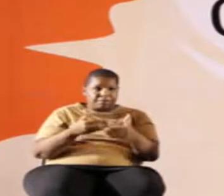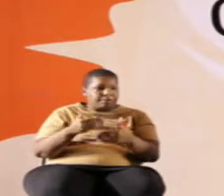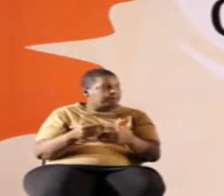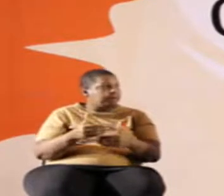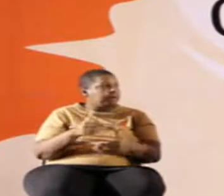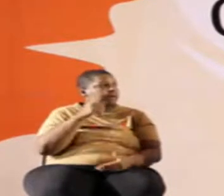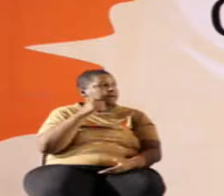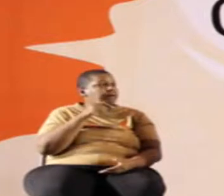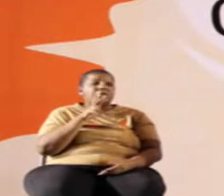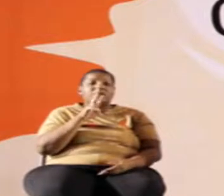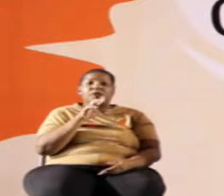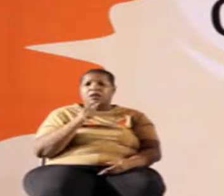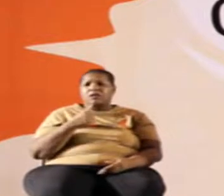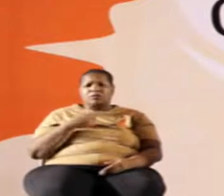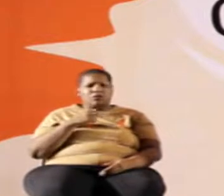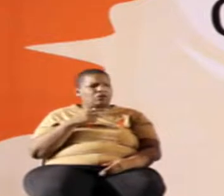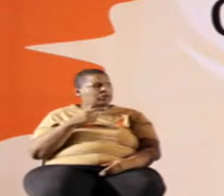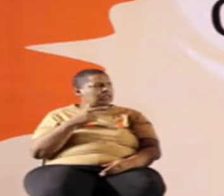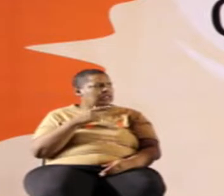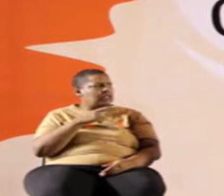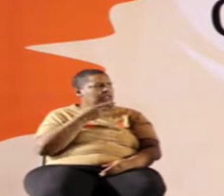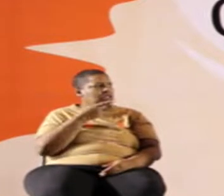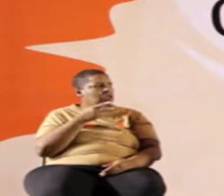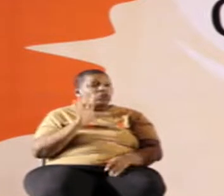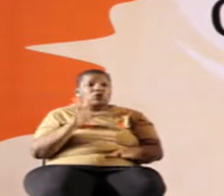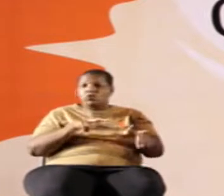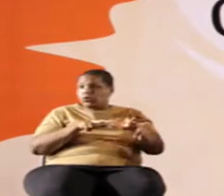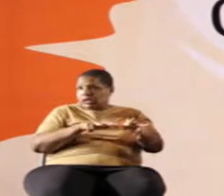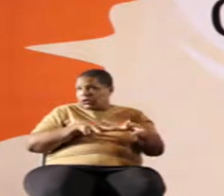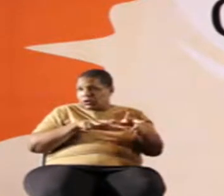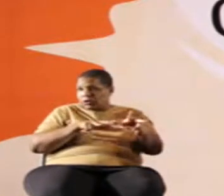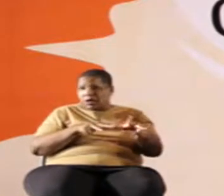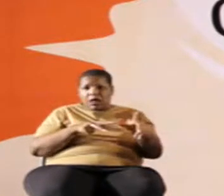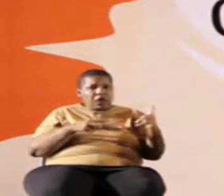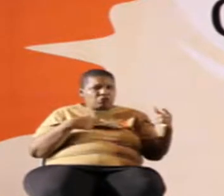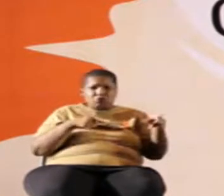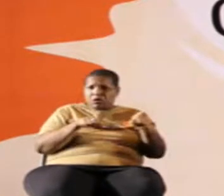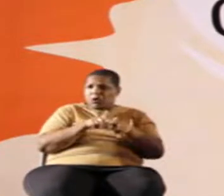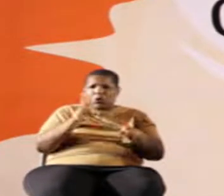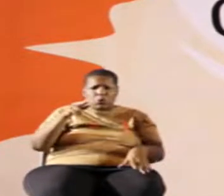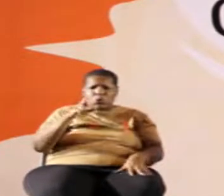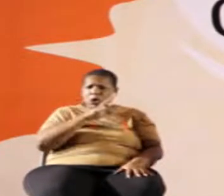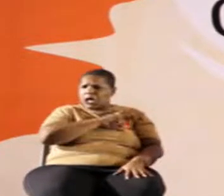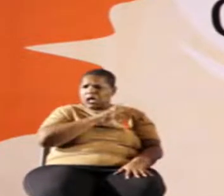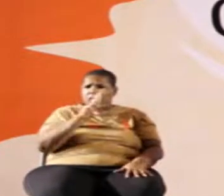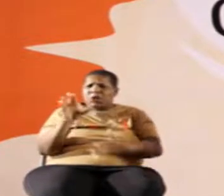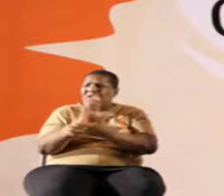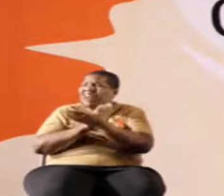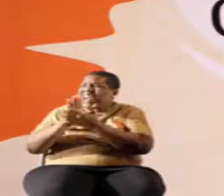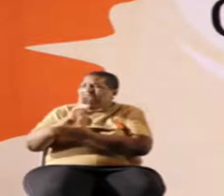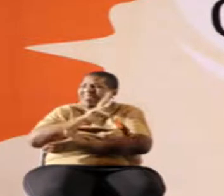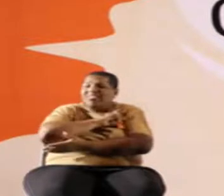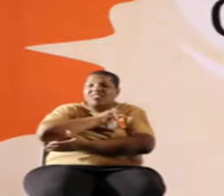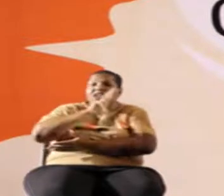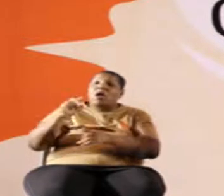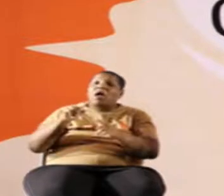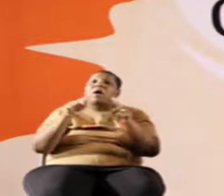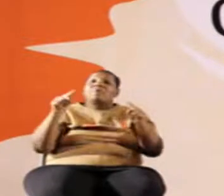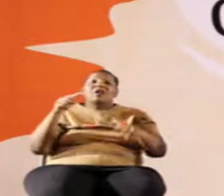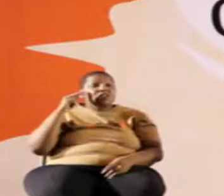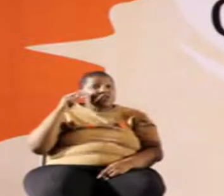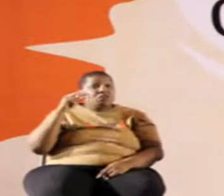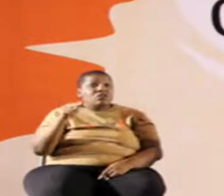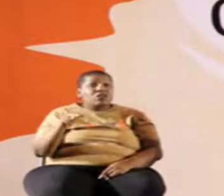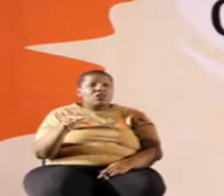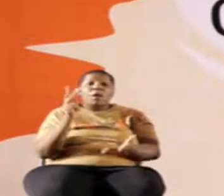estava falando, eu não sou religiosa, né? Verinha estava falando, eu não sou de candomblé, nem eu, nem nunca fui religiosa de nenhuma religião, mas veja, eu,